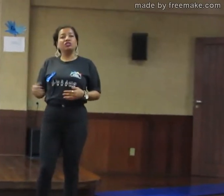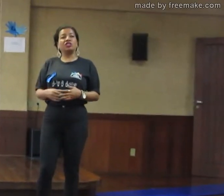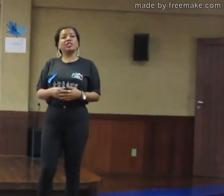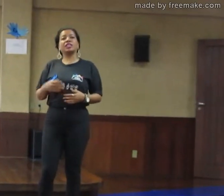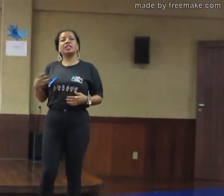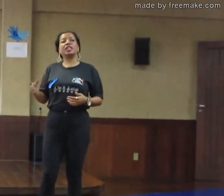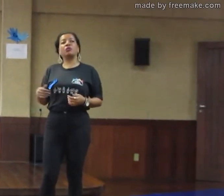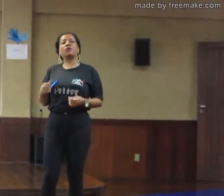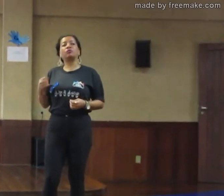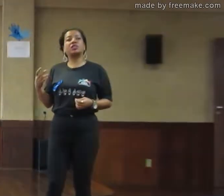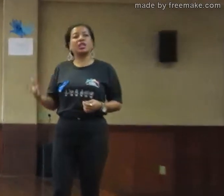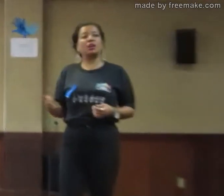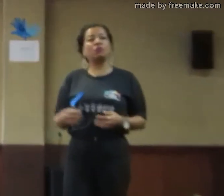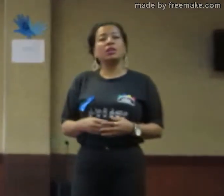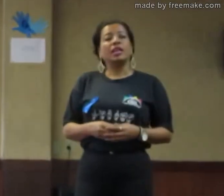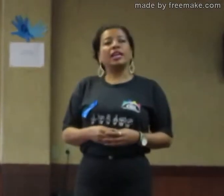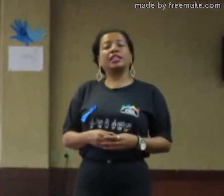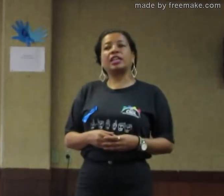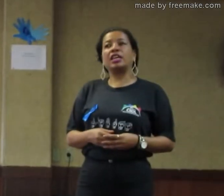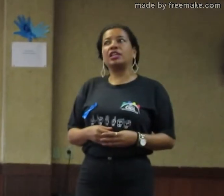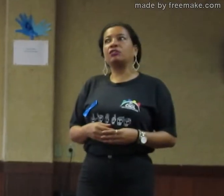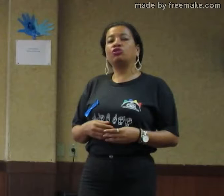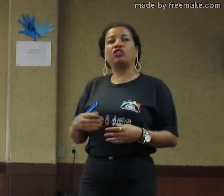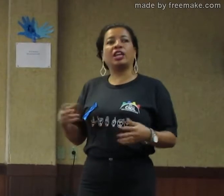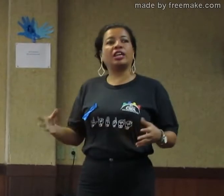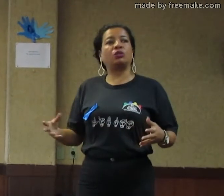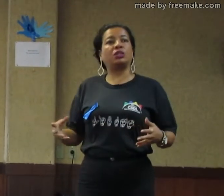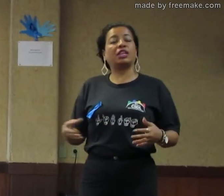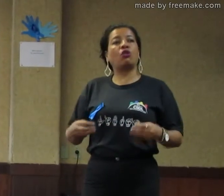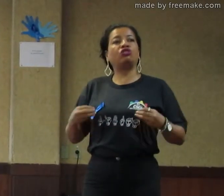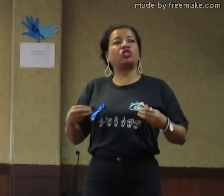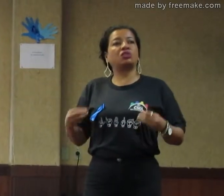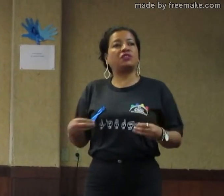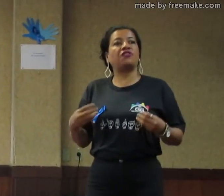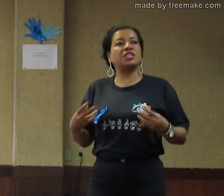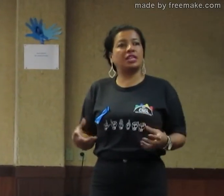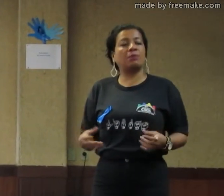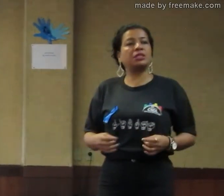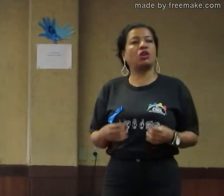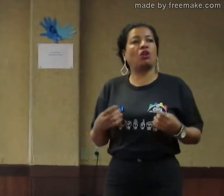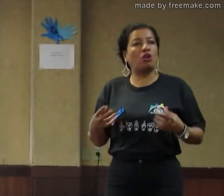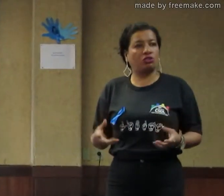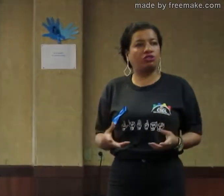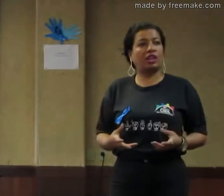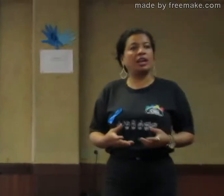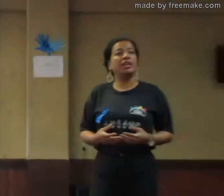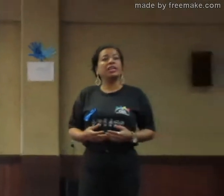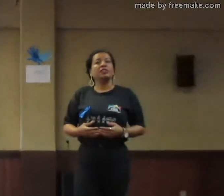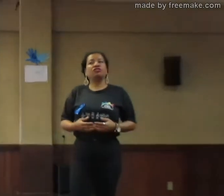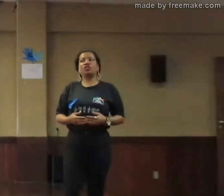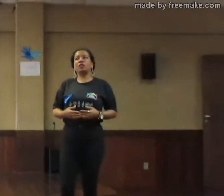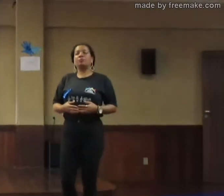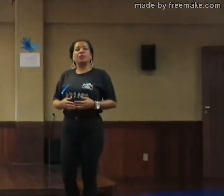incapacitados de exercer nenhuma função. Ele tem o direito e tem condições físicas, psicológicas